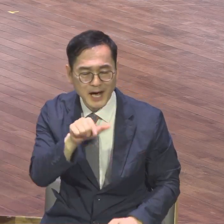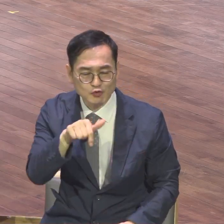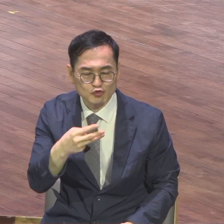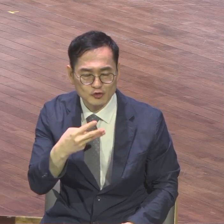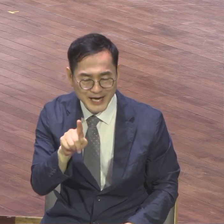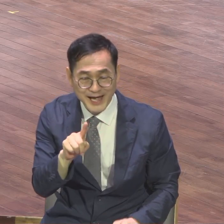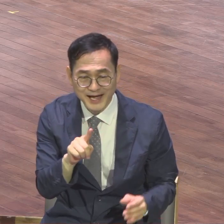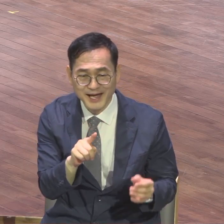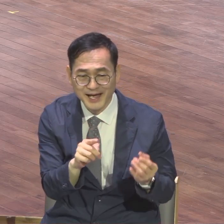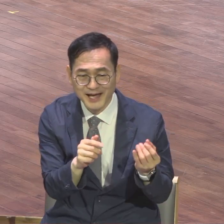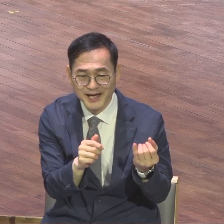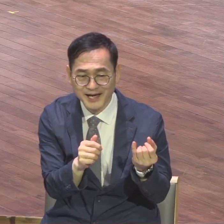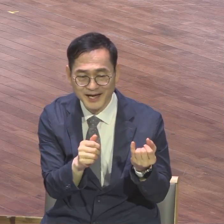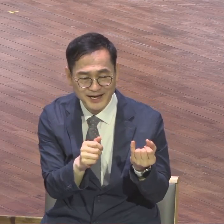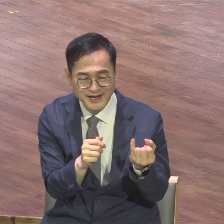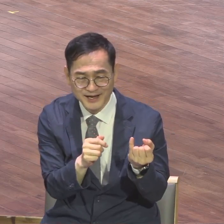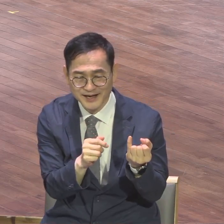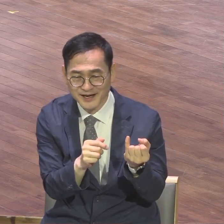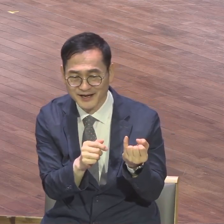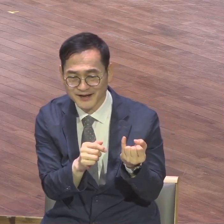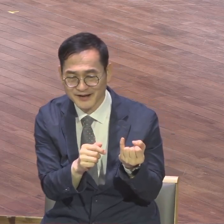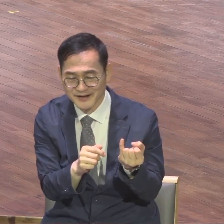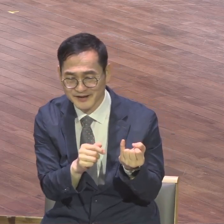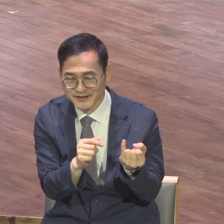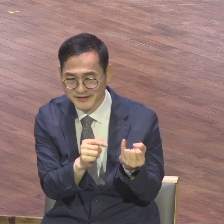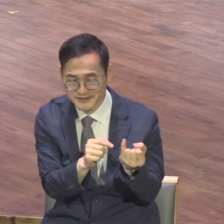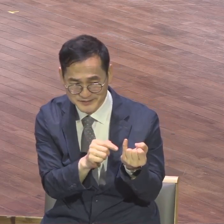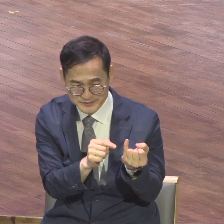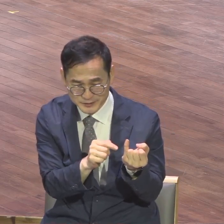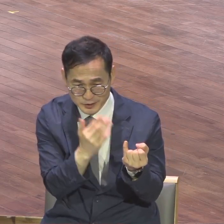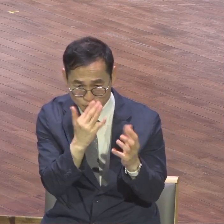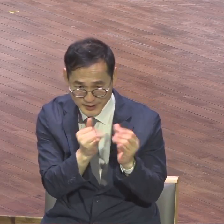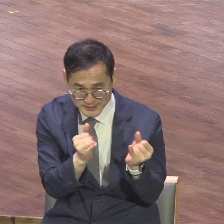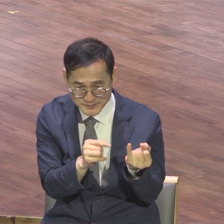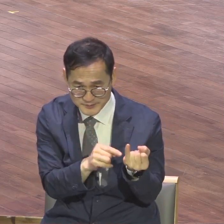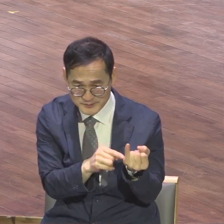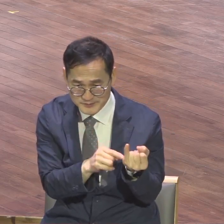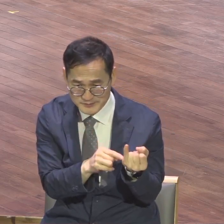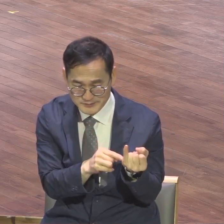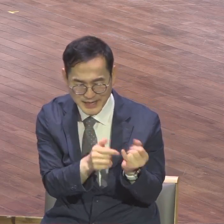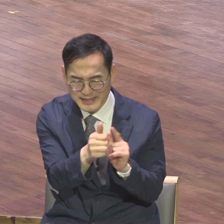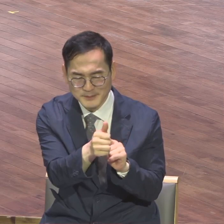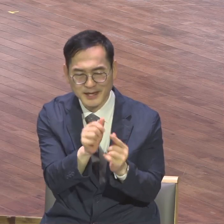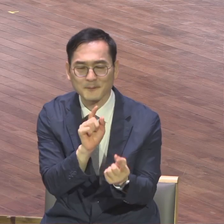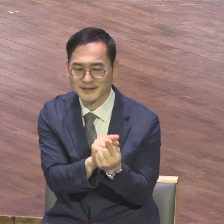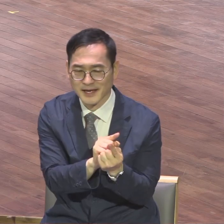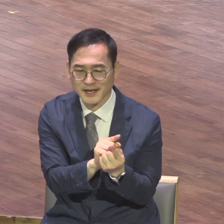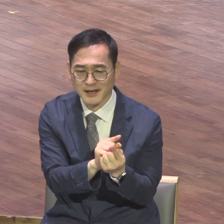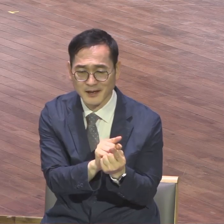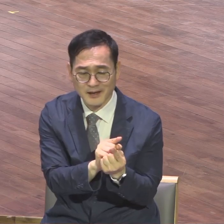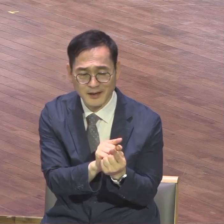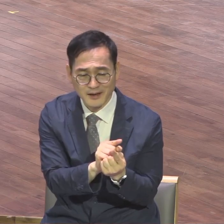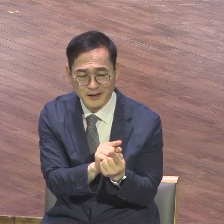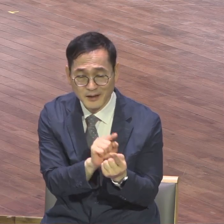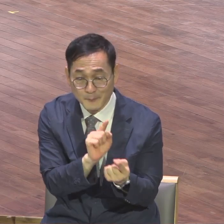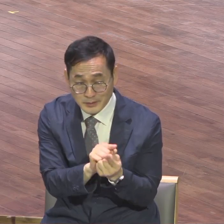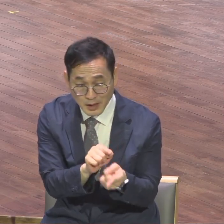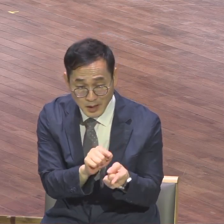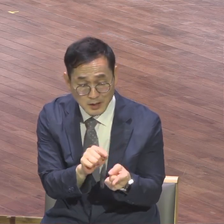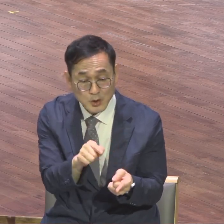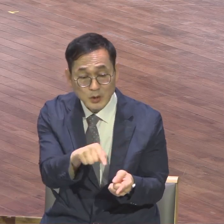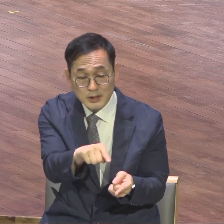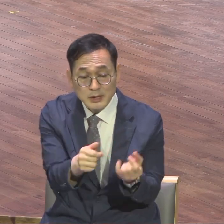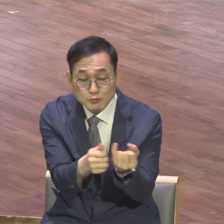본도에 선한 유대인 한 사람을 만나니 글라우디오가 모든 유대인을 명하여 로마에 떠나라 함고로 그가 그